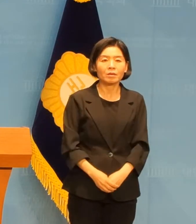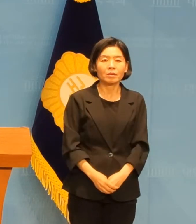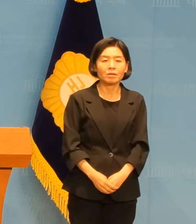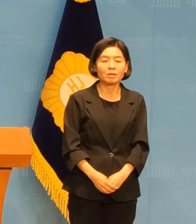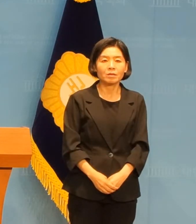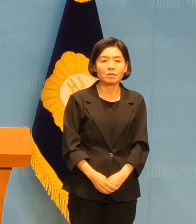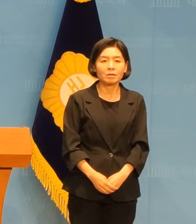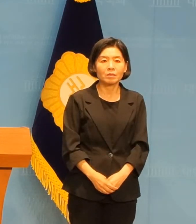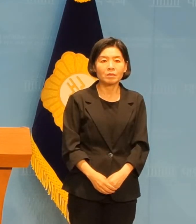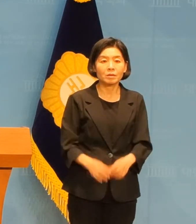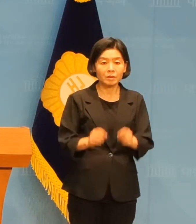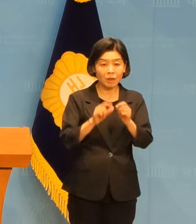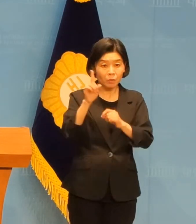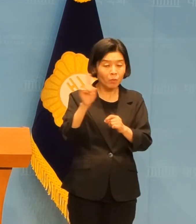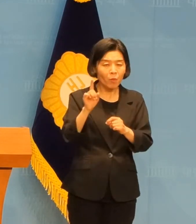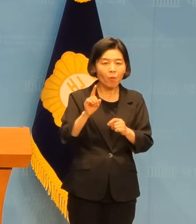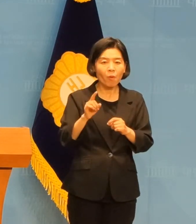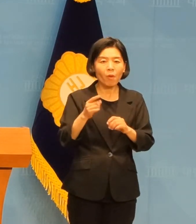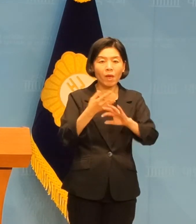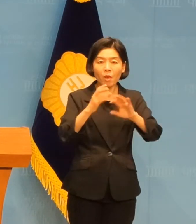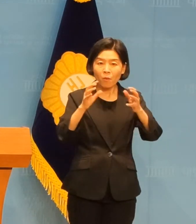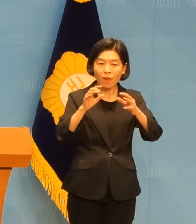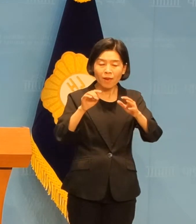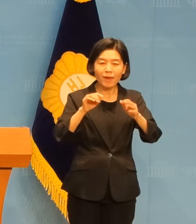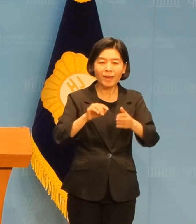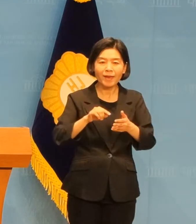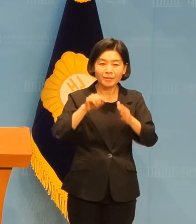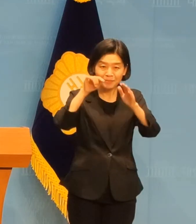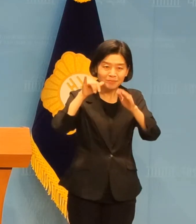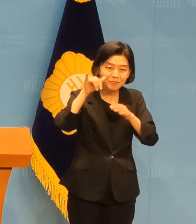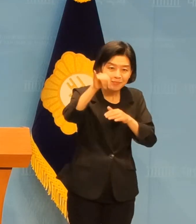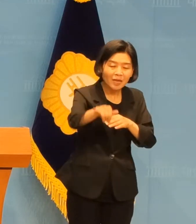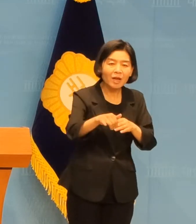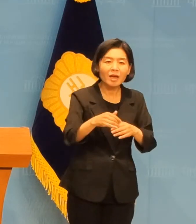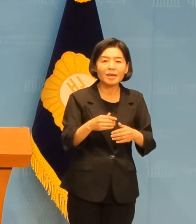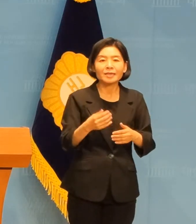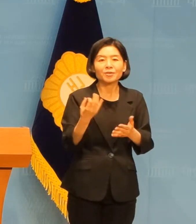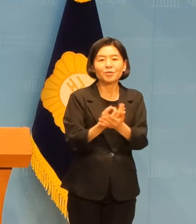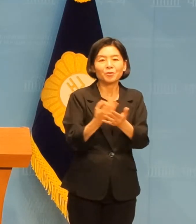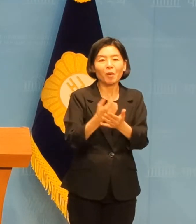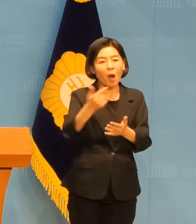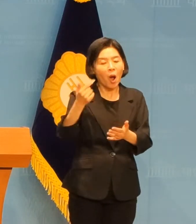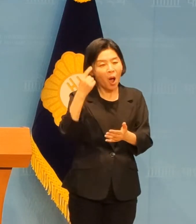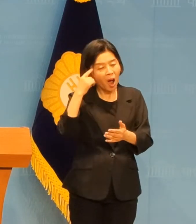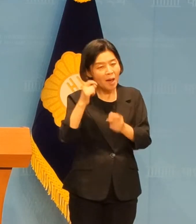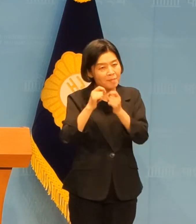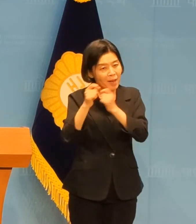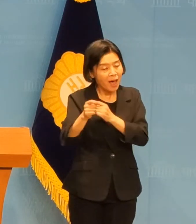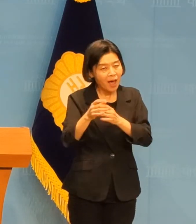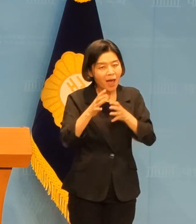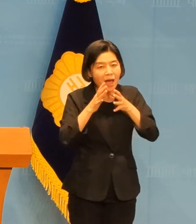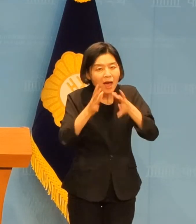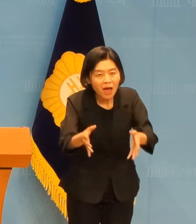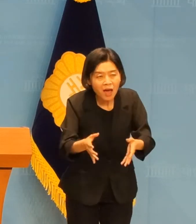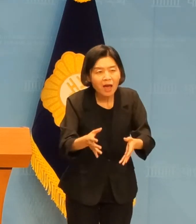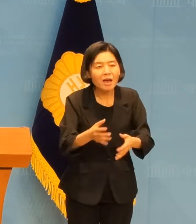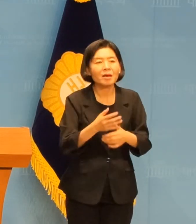대부분 고수익 해외 취업에 속아 범죄 조직에 납치된 피해자인 것으로 파악되고